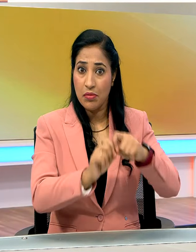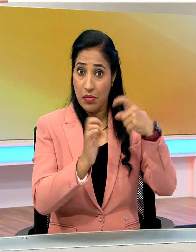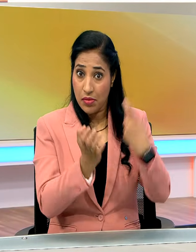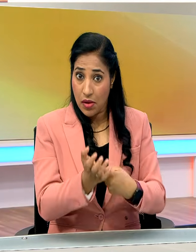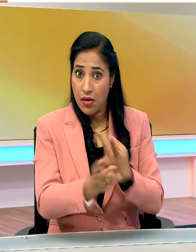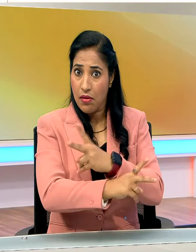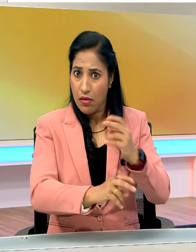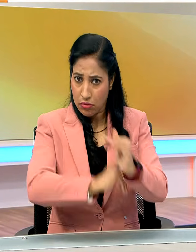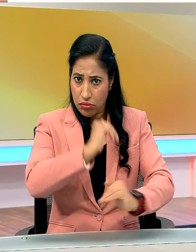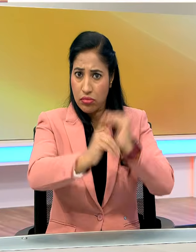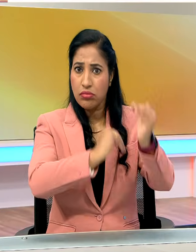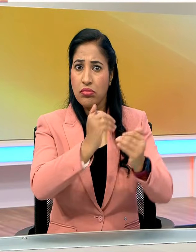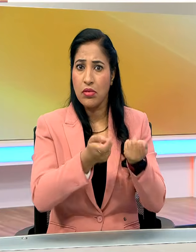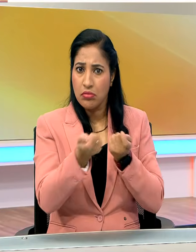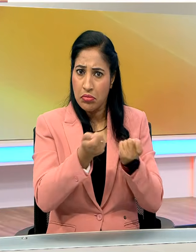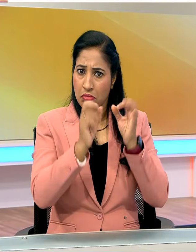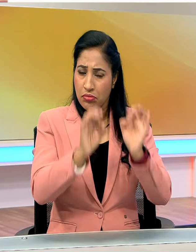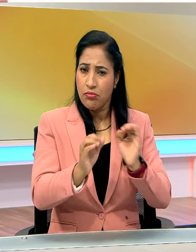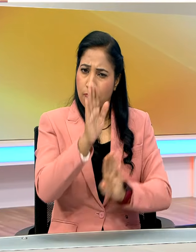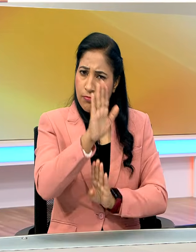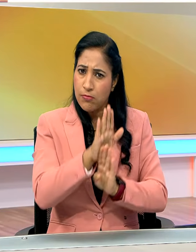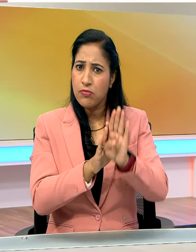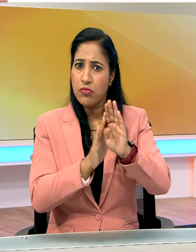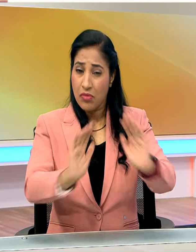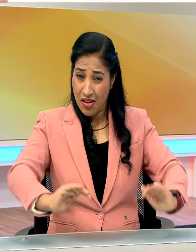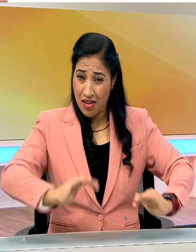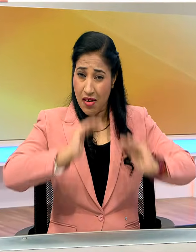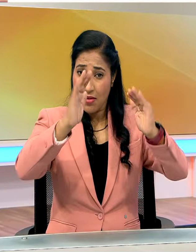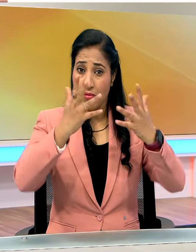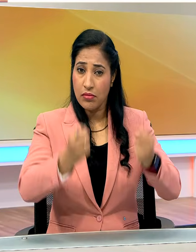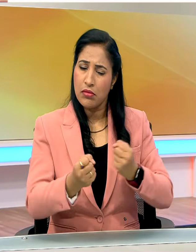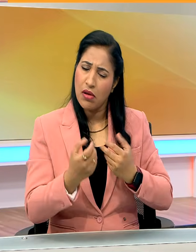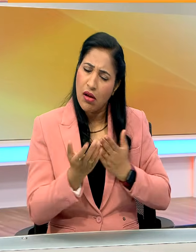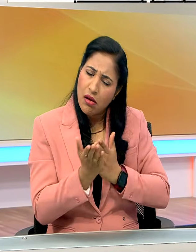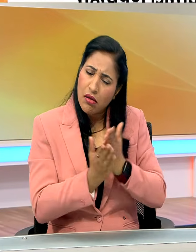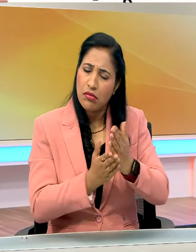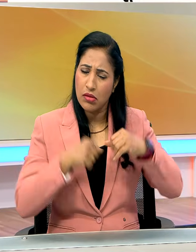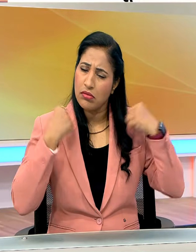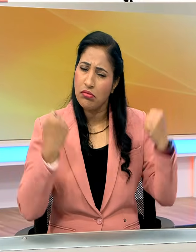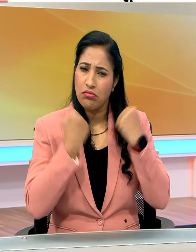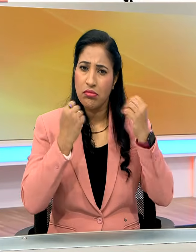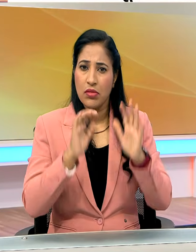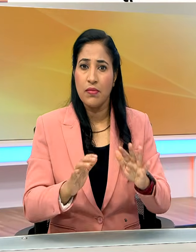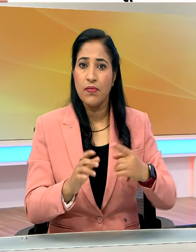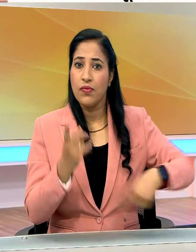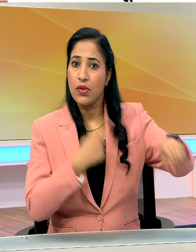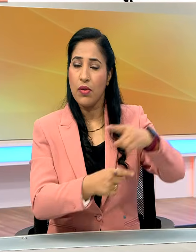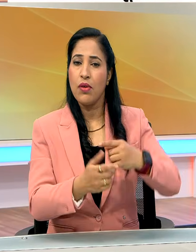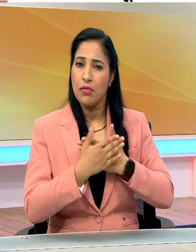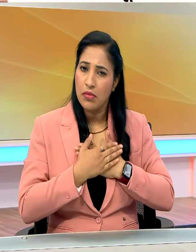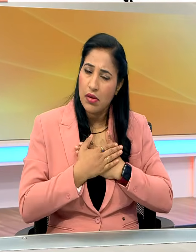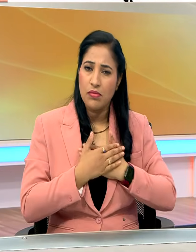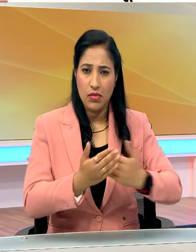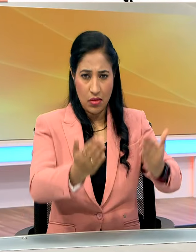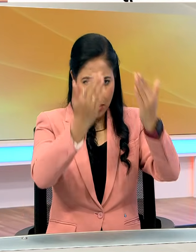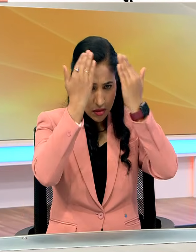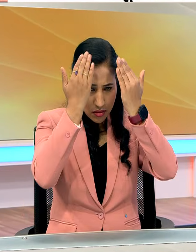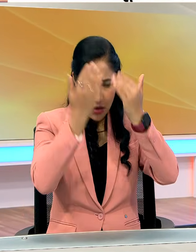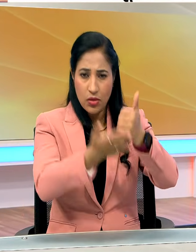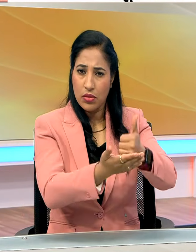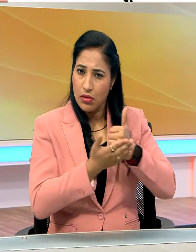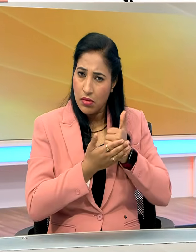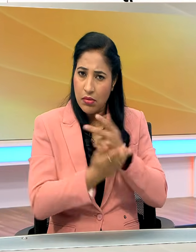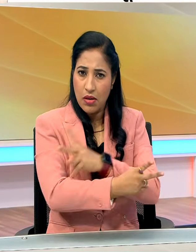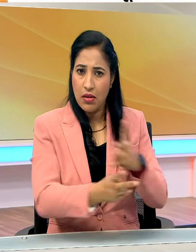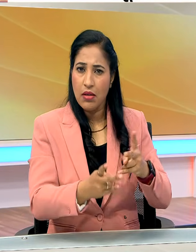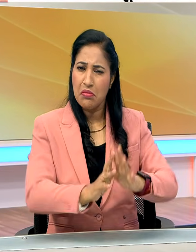सुशासन और समृद्धि की नई ऊंचाइयों पर ले जाने के लिए निरंतर समर्पित रहूंगा। आपका स्नेह, आशीर्वाद और सहयोग ही